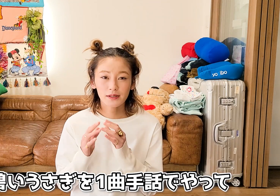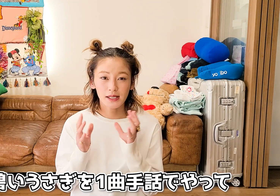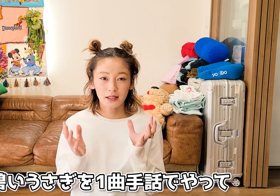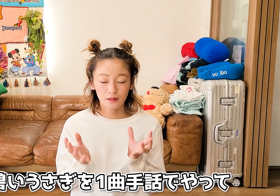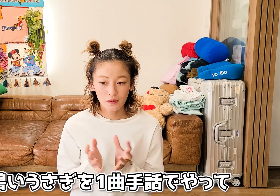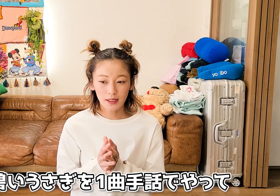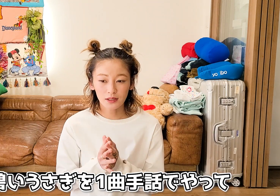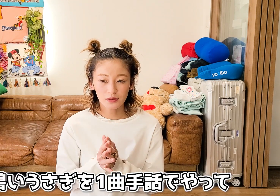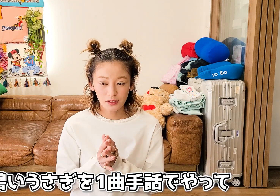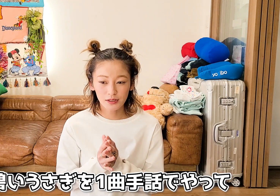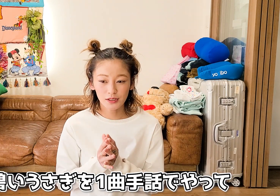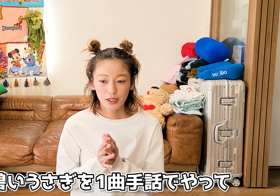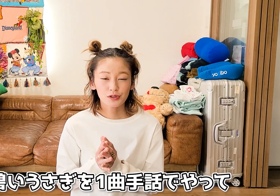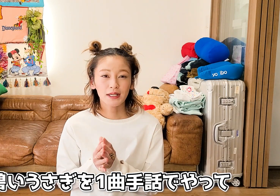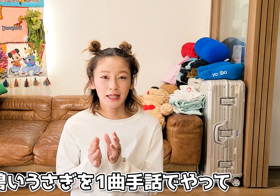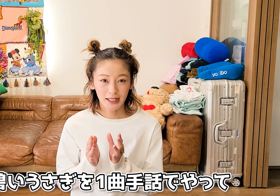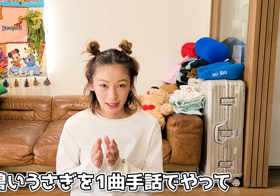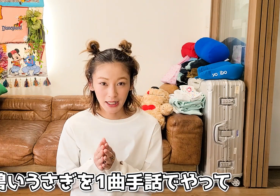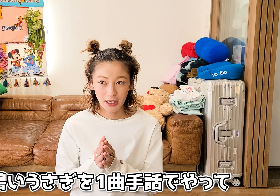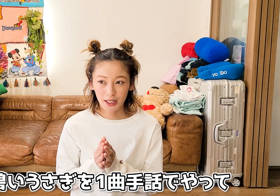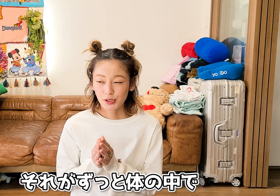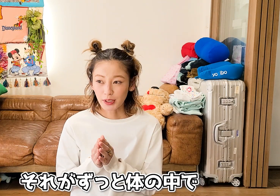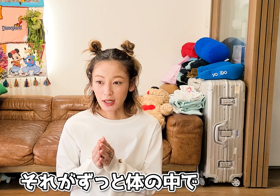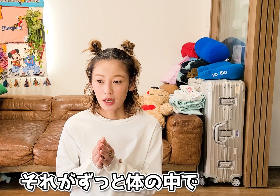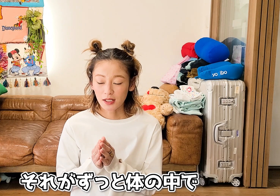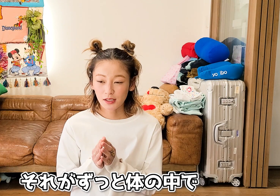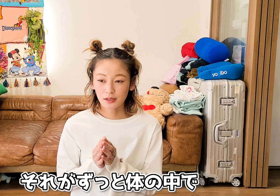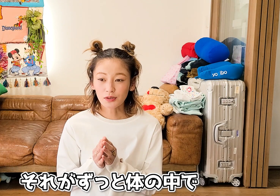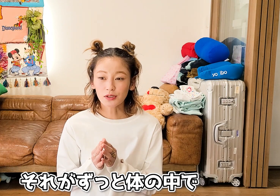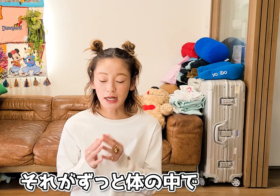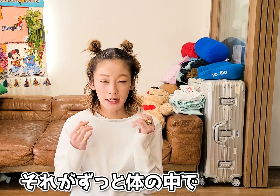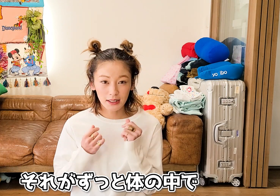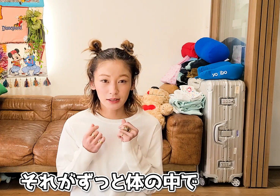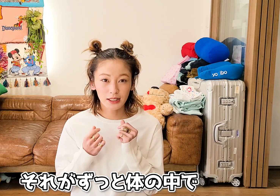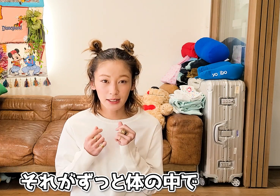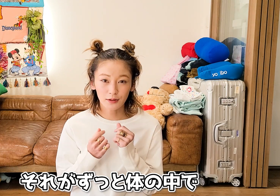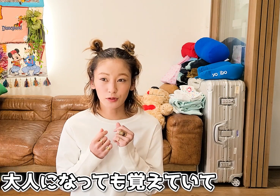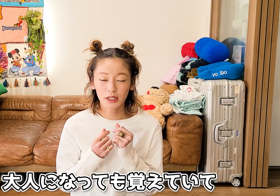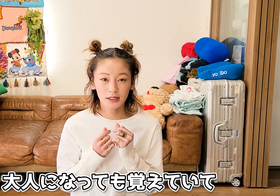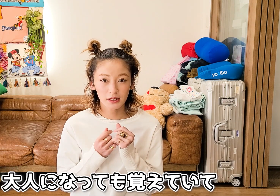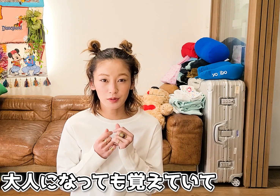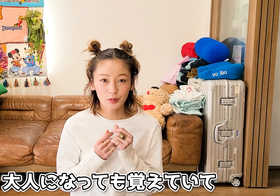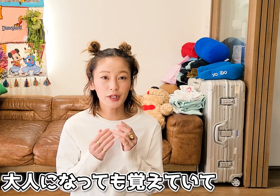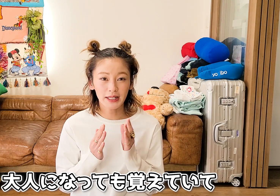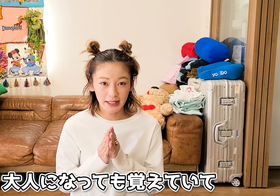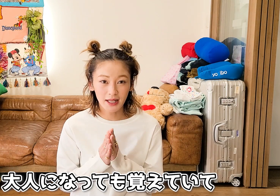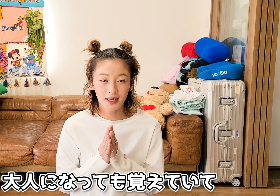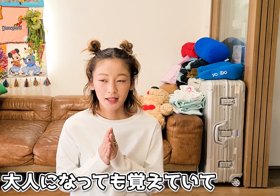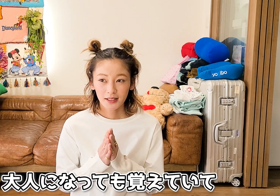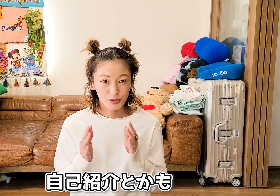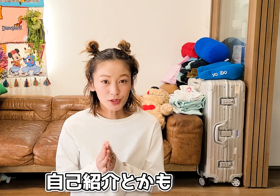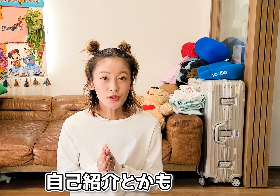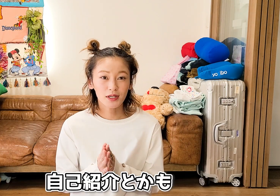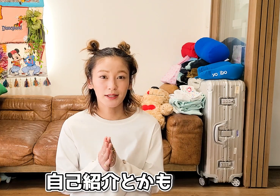サギを一曲手話でやって、それがずっと体の中で大人になっても覚えてて、自己紹介と